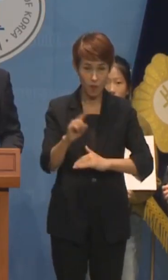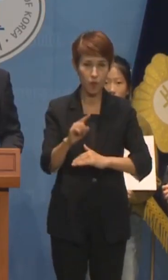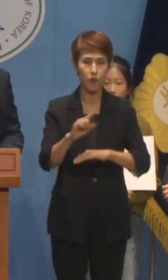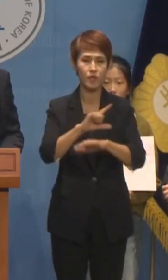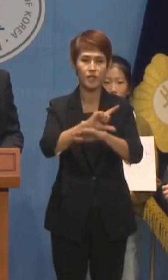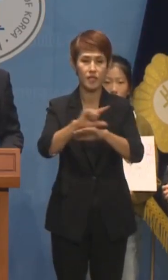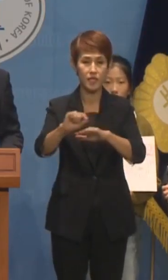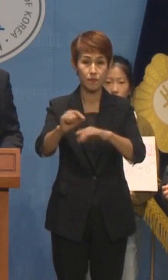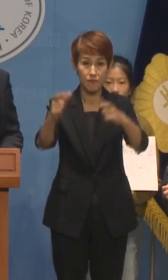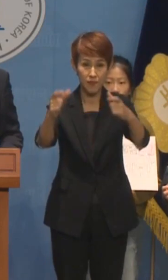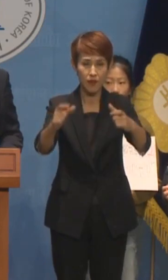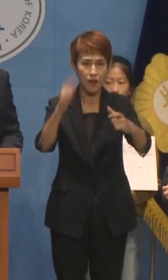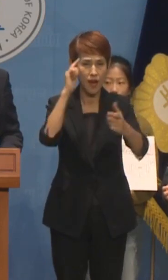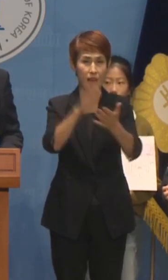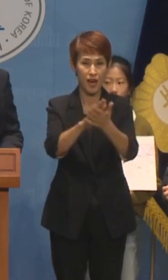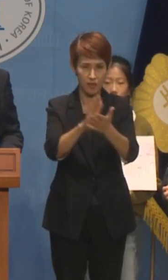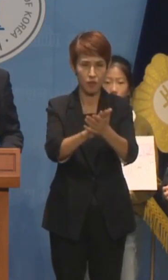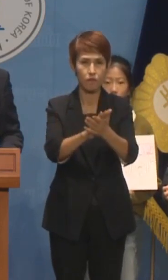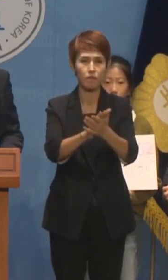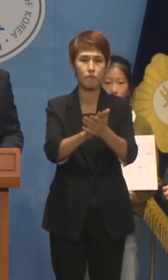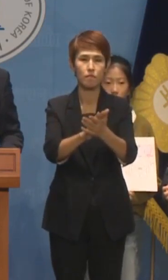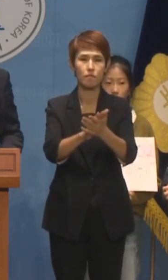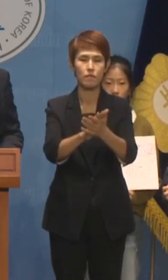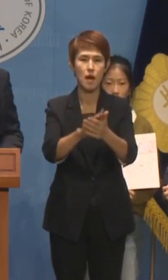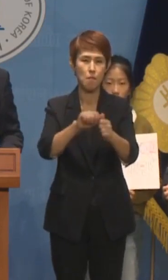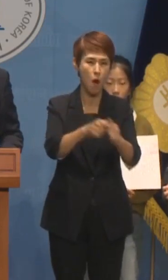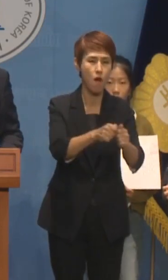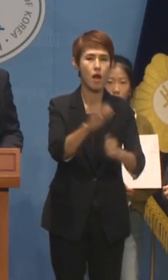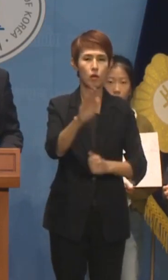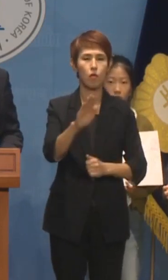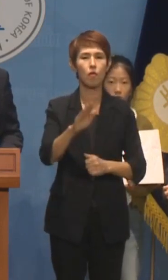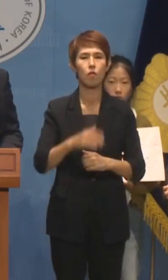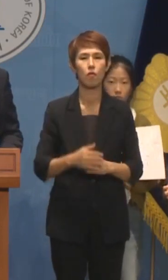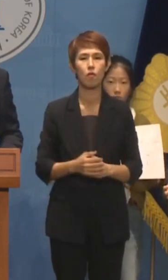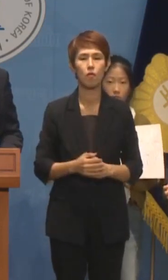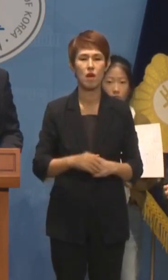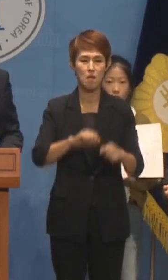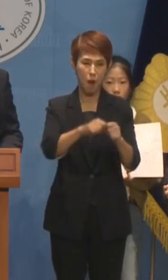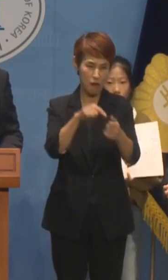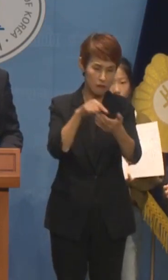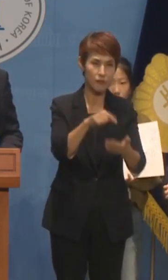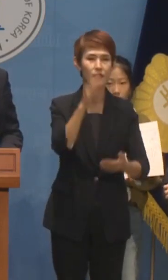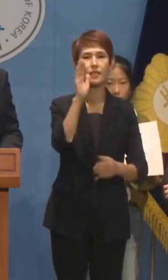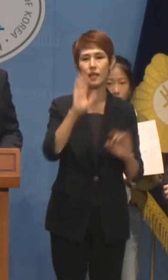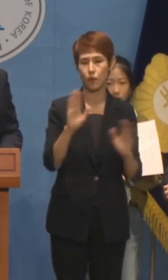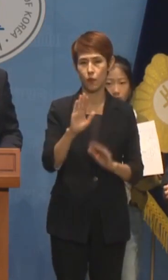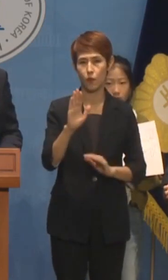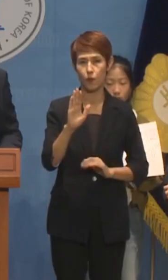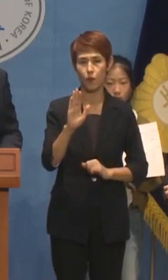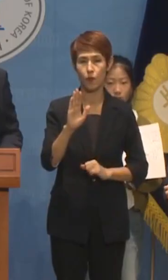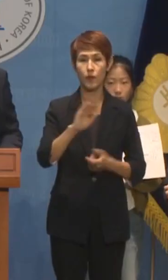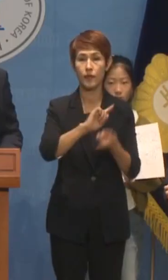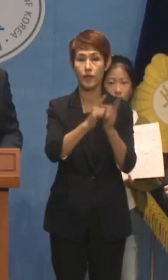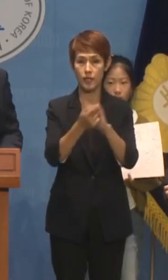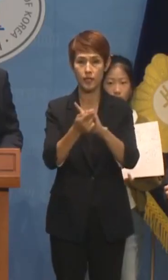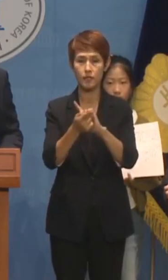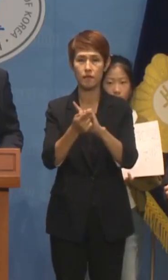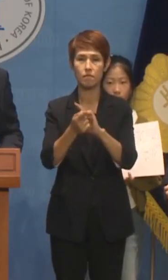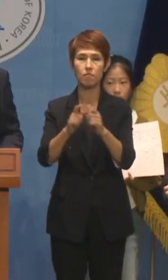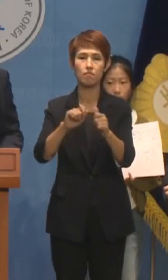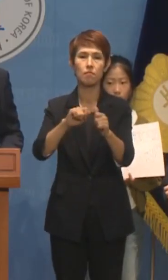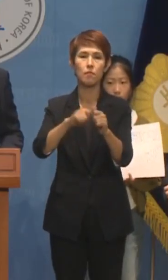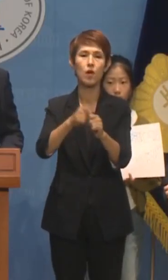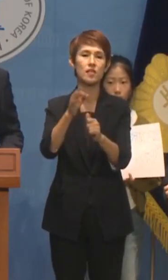지자체들이 처벌이 아니라 계도를 우선적으로 할 수 있도록 처벌 조항을 삭제하고 대신에 처벌 대신 과태료